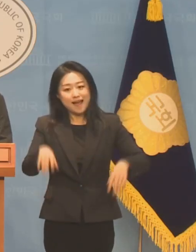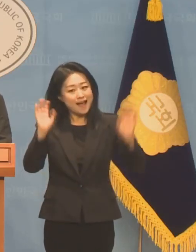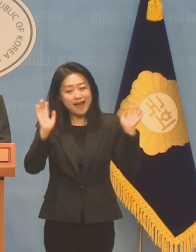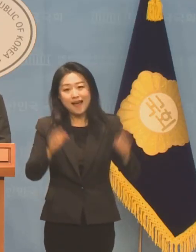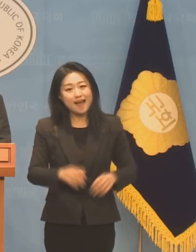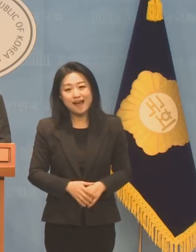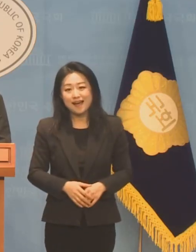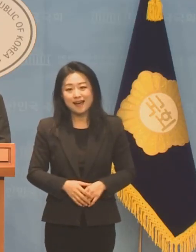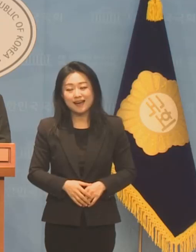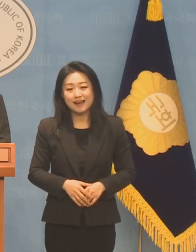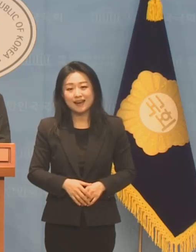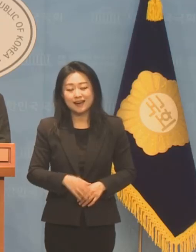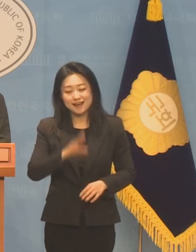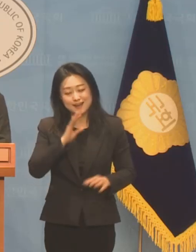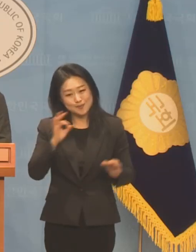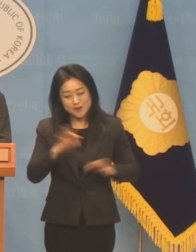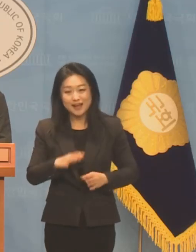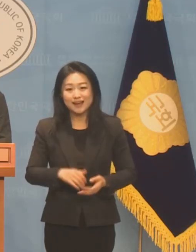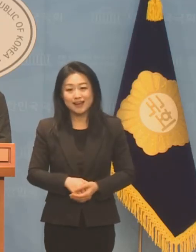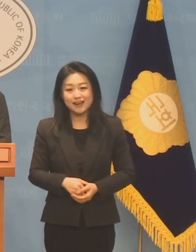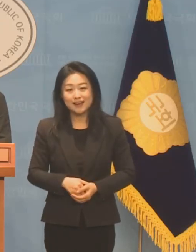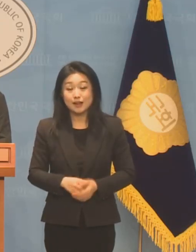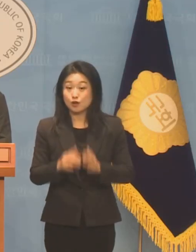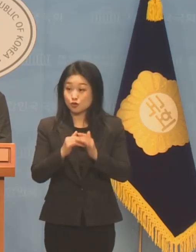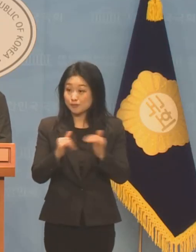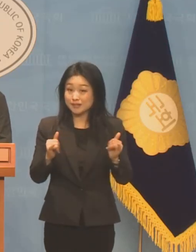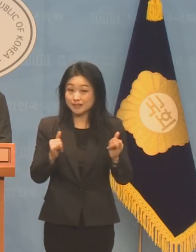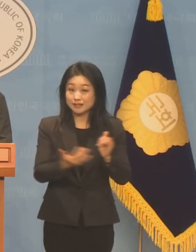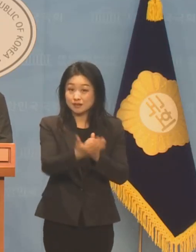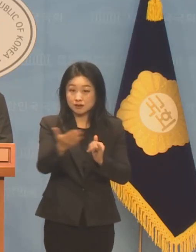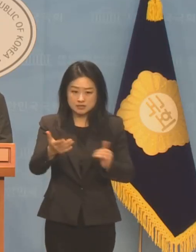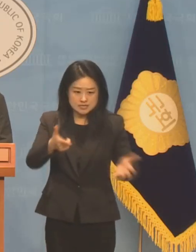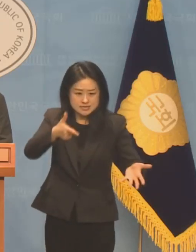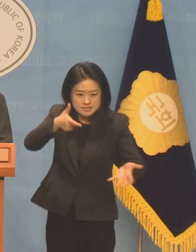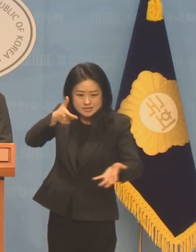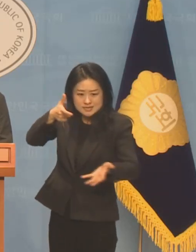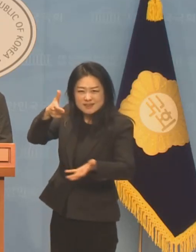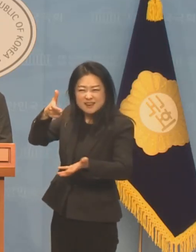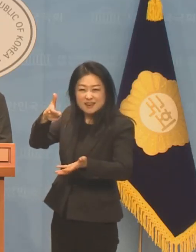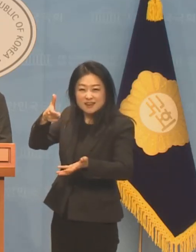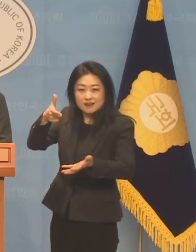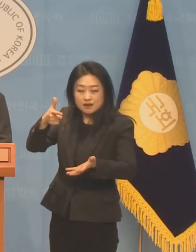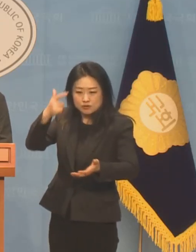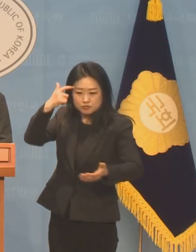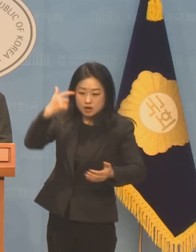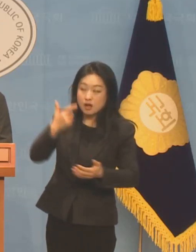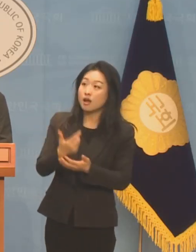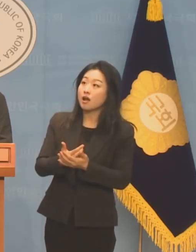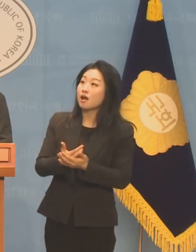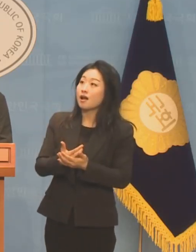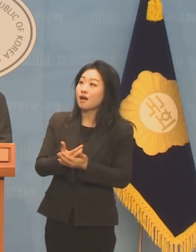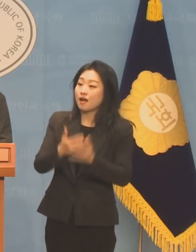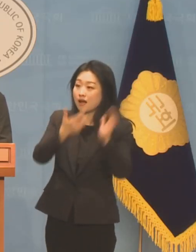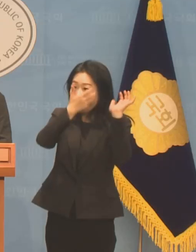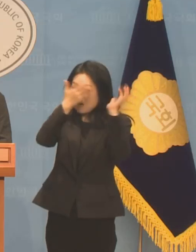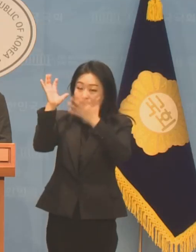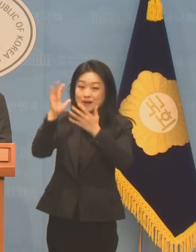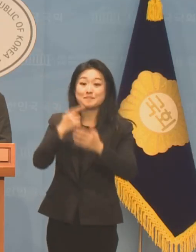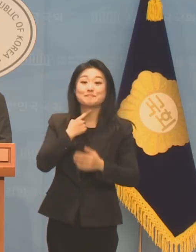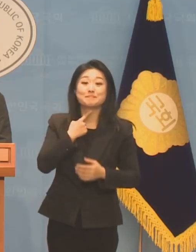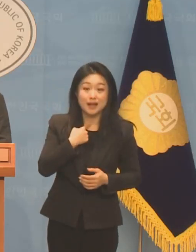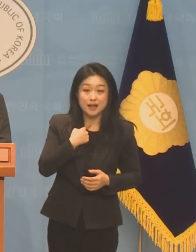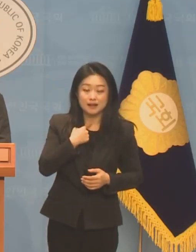발 다 들 지경입니다. 우리 국민들에게는 총뿌리를 겨눠서 극심한 충격과 혼란 속으로